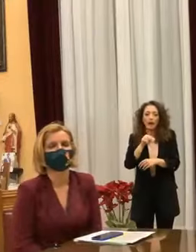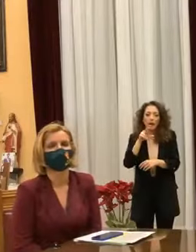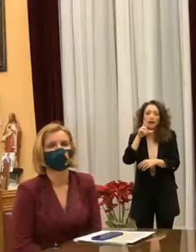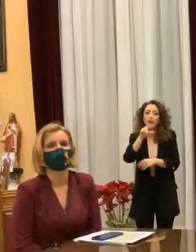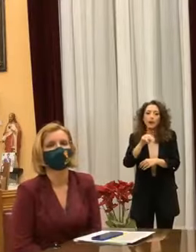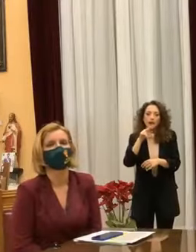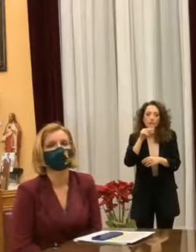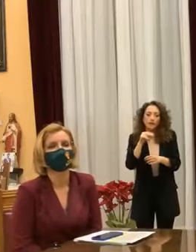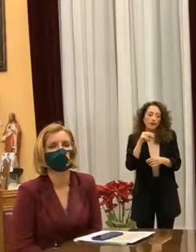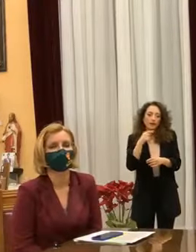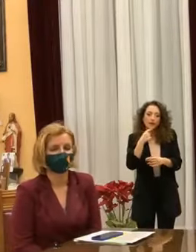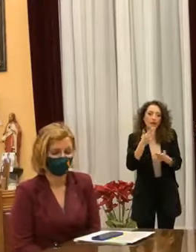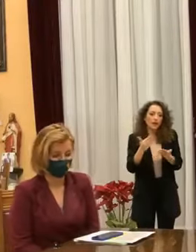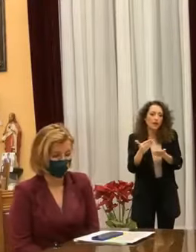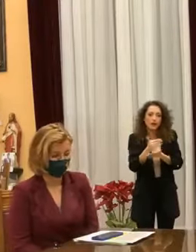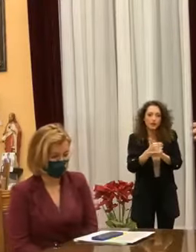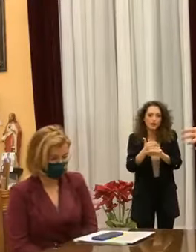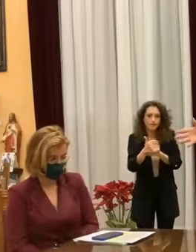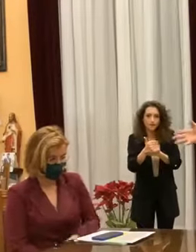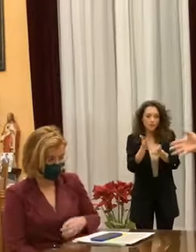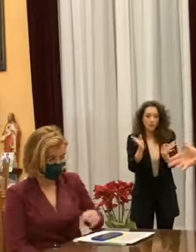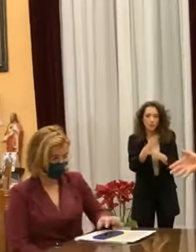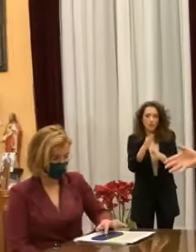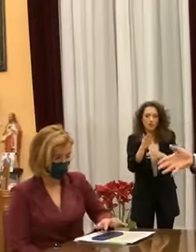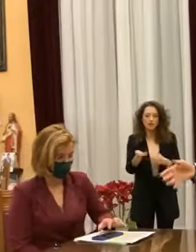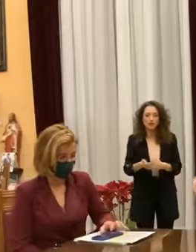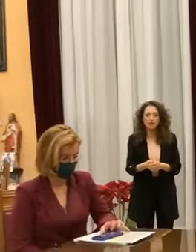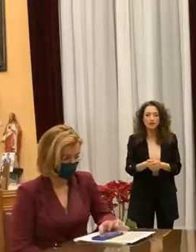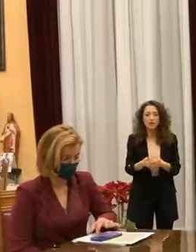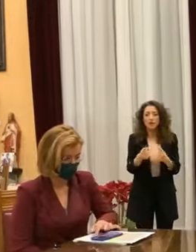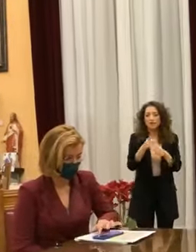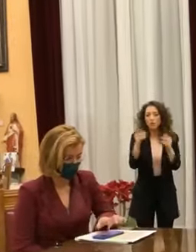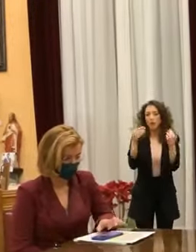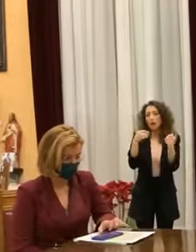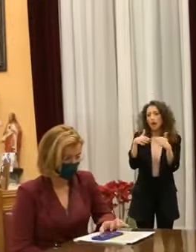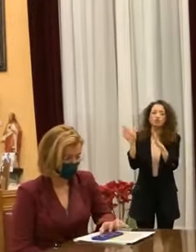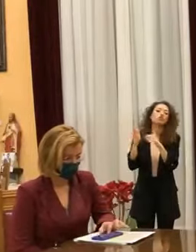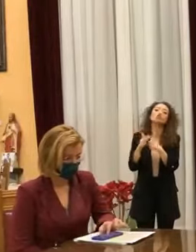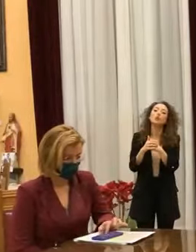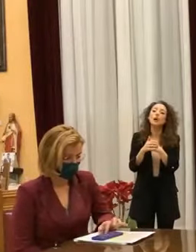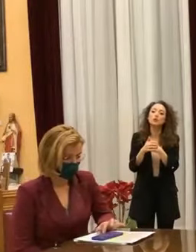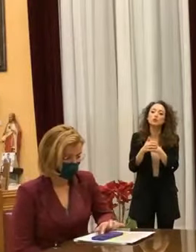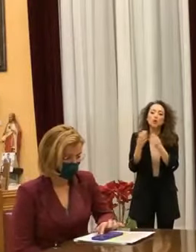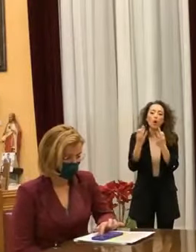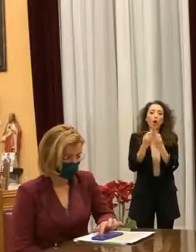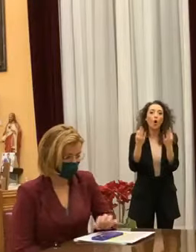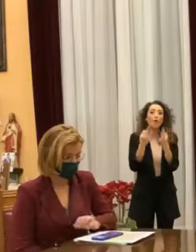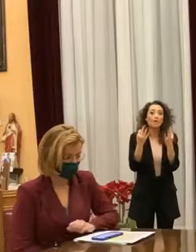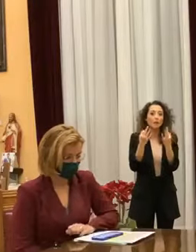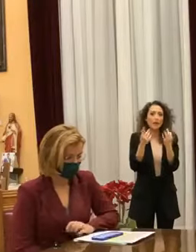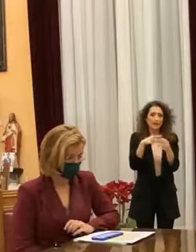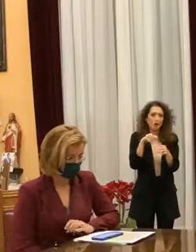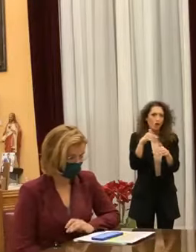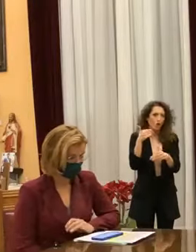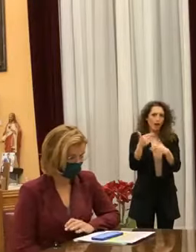ti hanno lasciato con cerino in mano, e ovviamente noi ora andremo avanti.